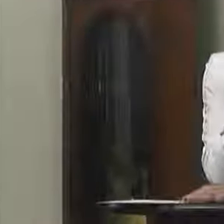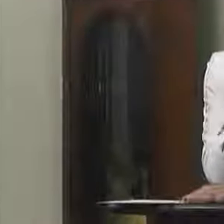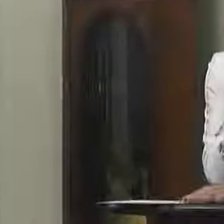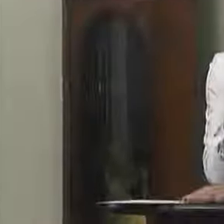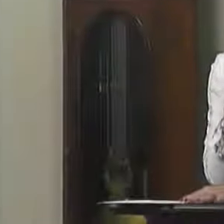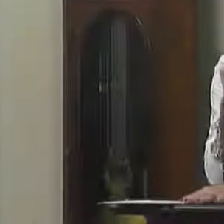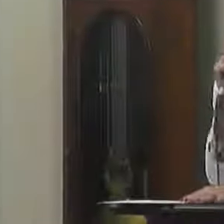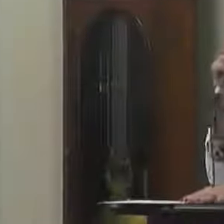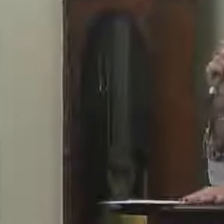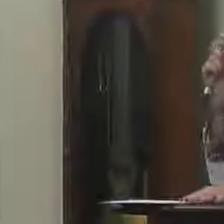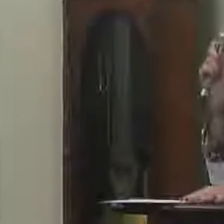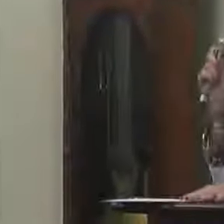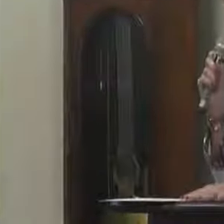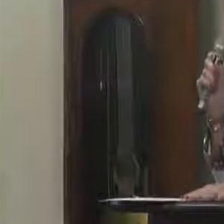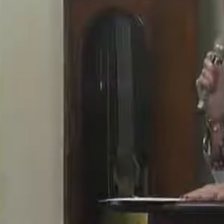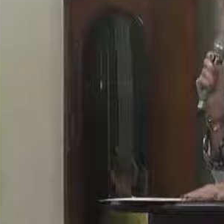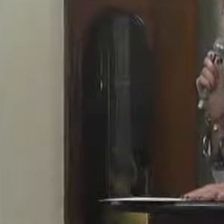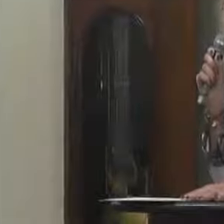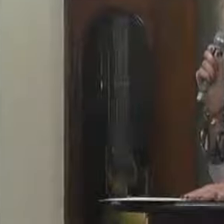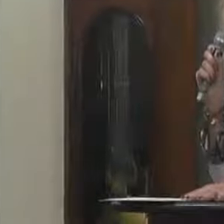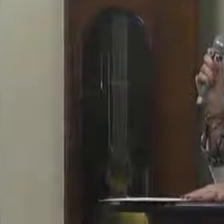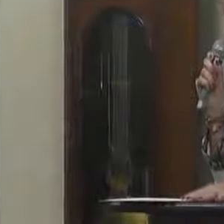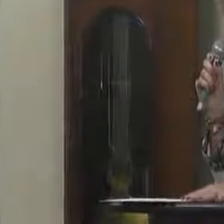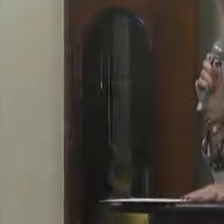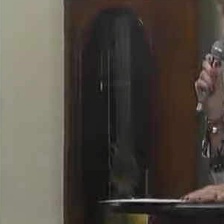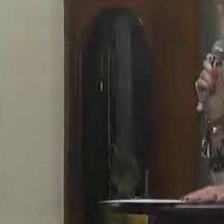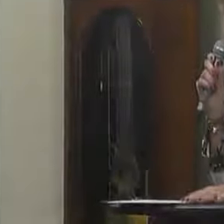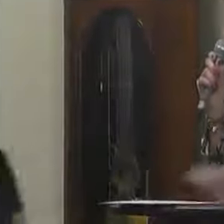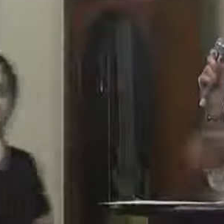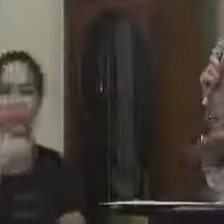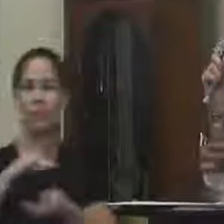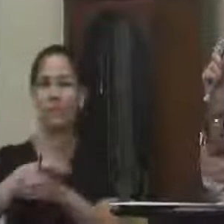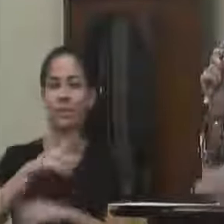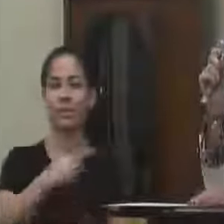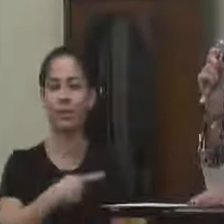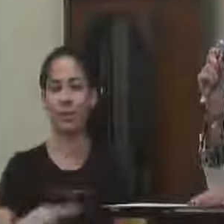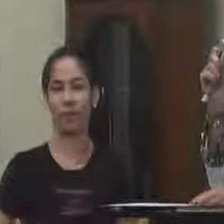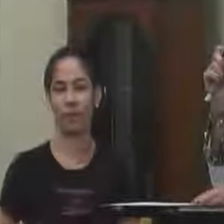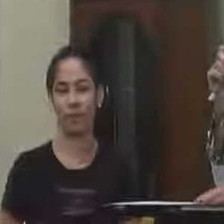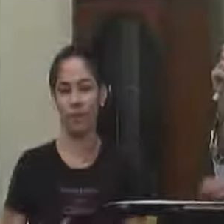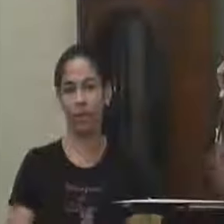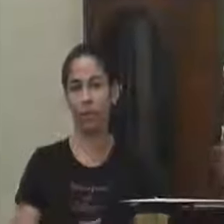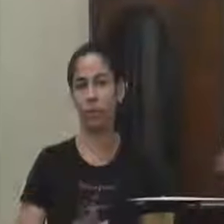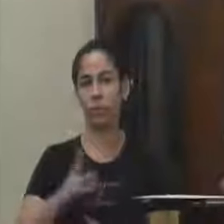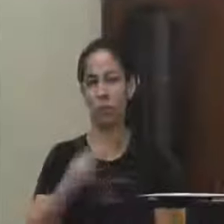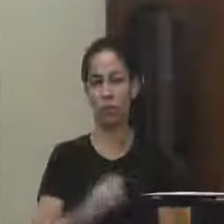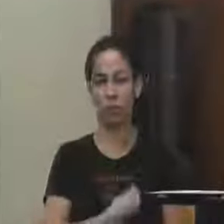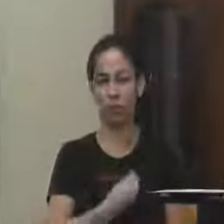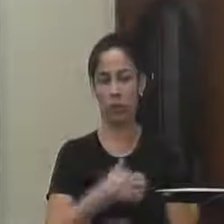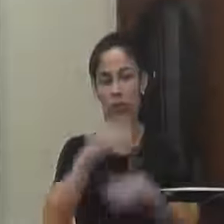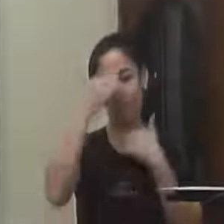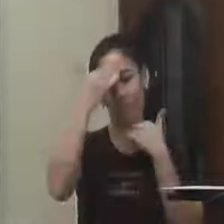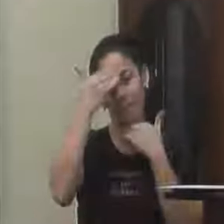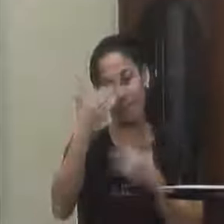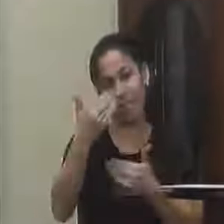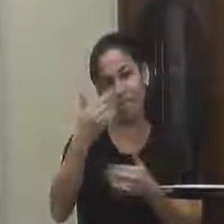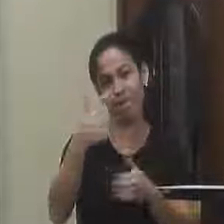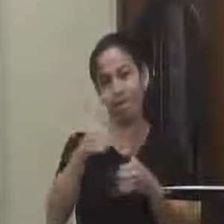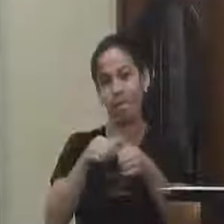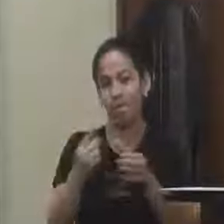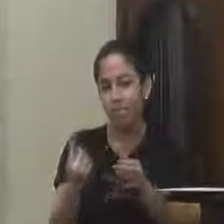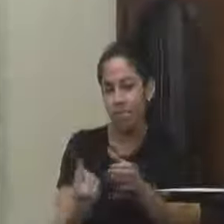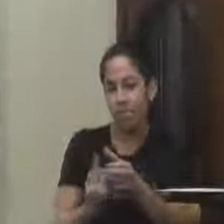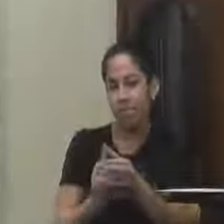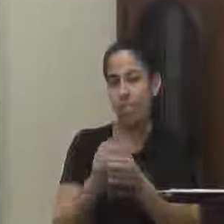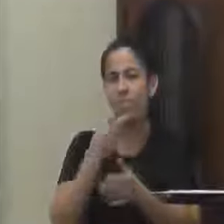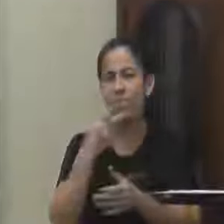nada, eu gostaria de agradecer a oportunidade de estar aqui nesse momento, falando um pouco do nosso trabalho à